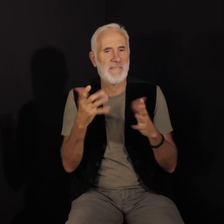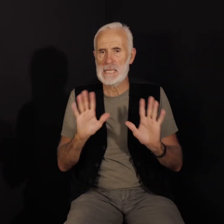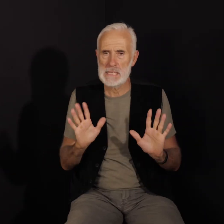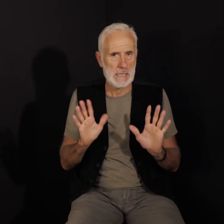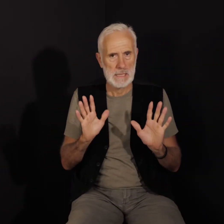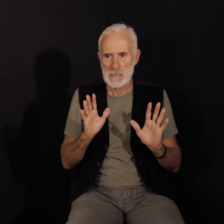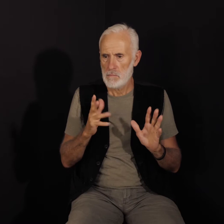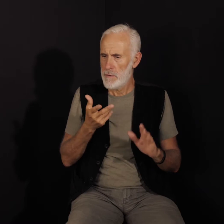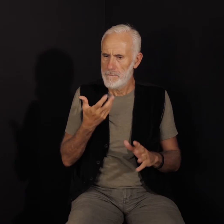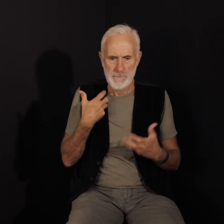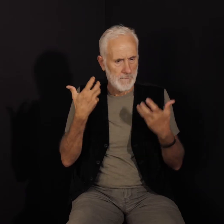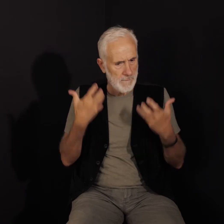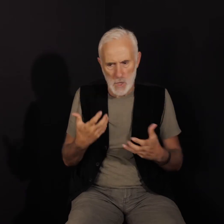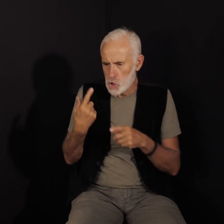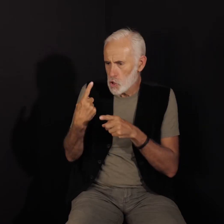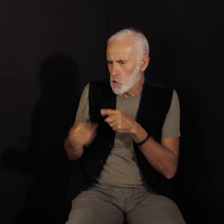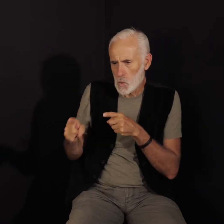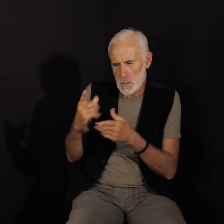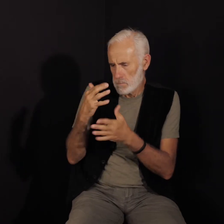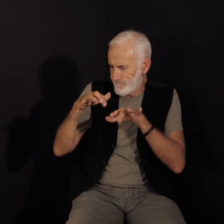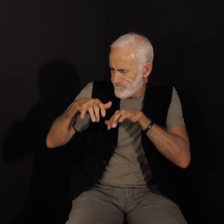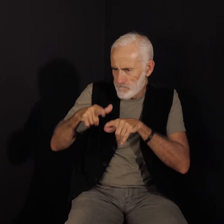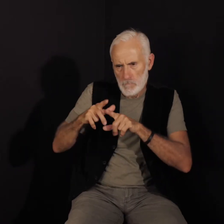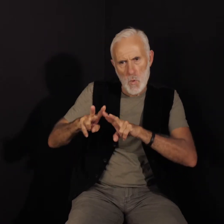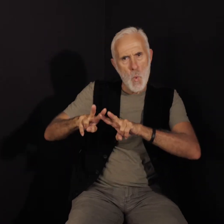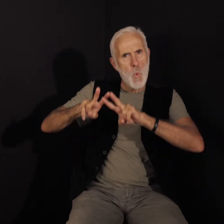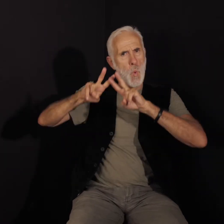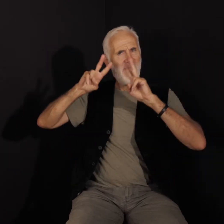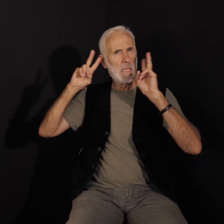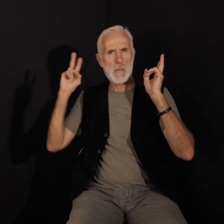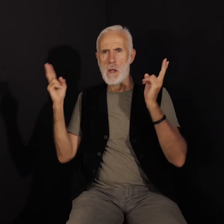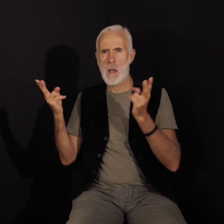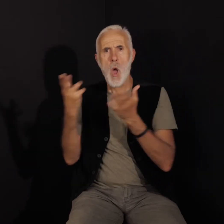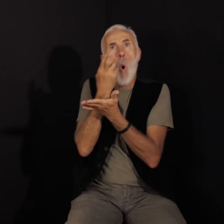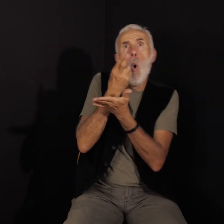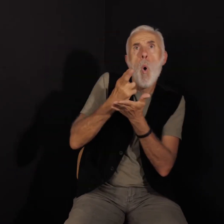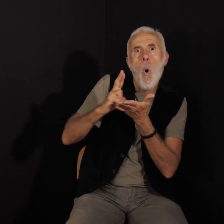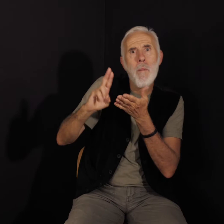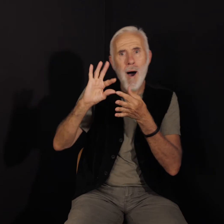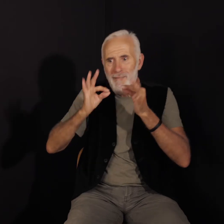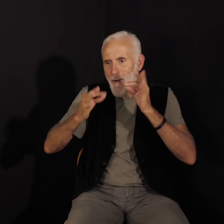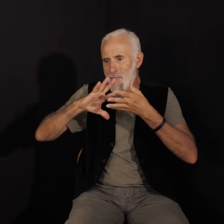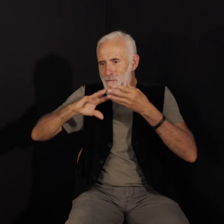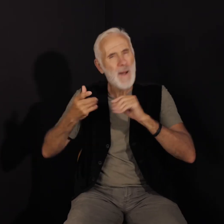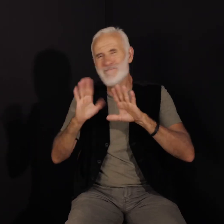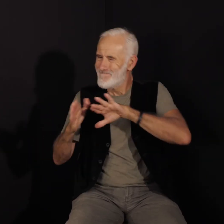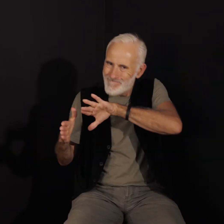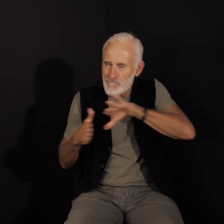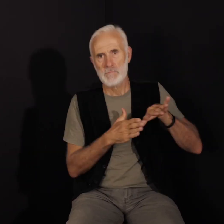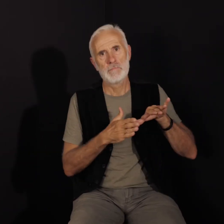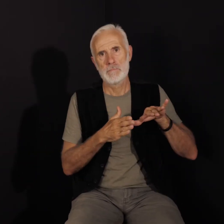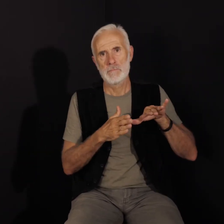plus universel et de moins romancé. Donc je me suis attachée à